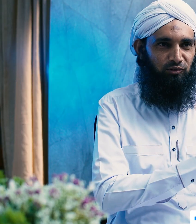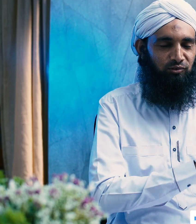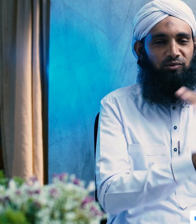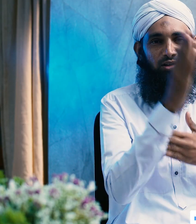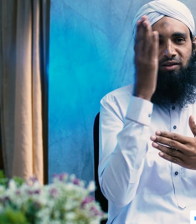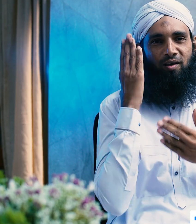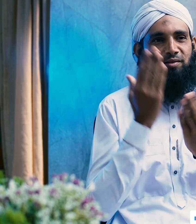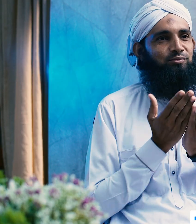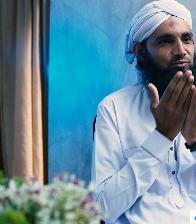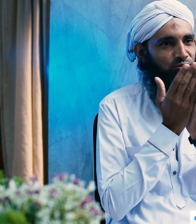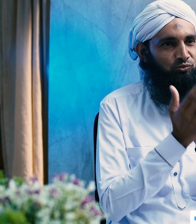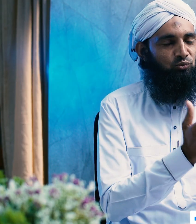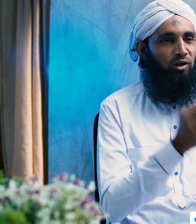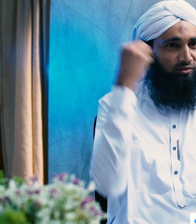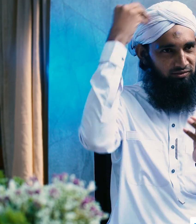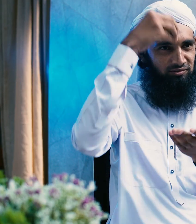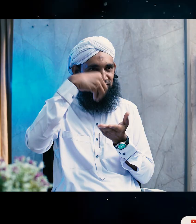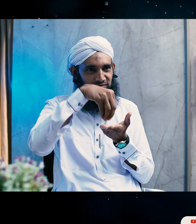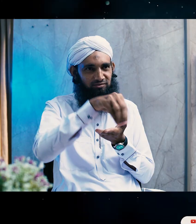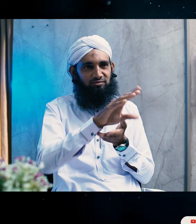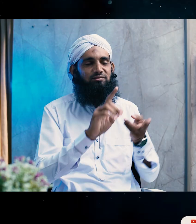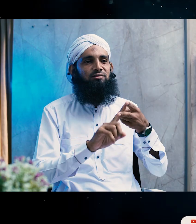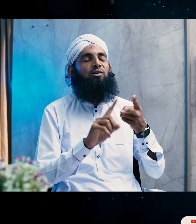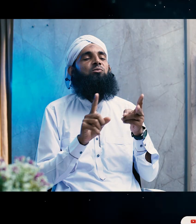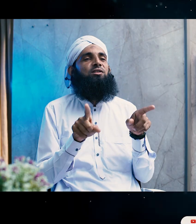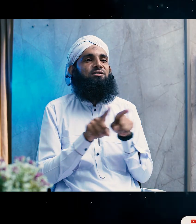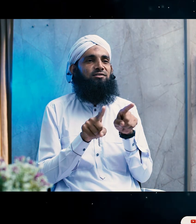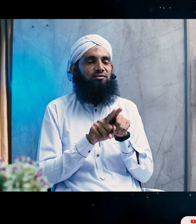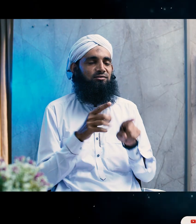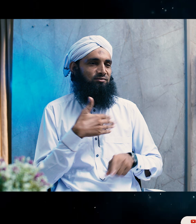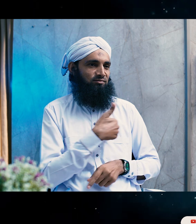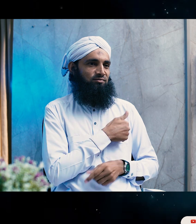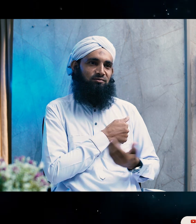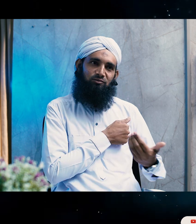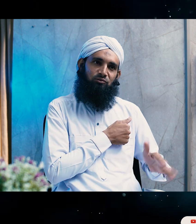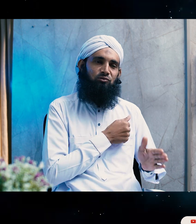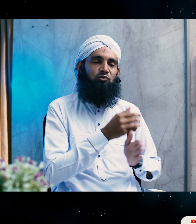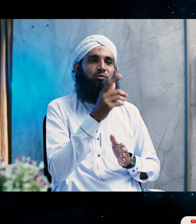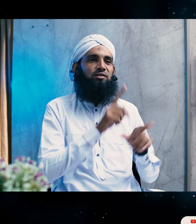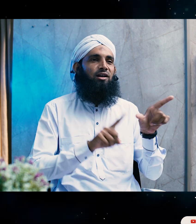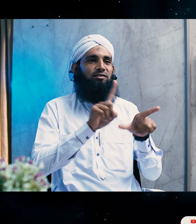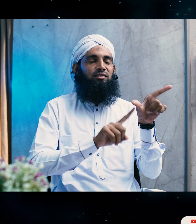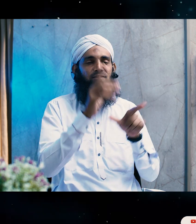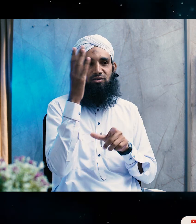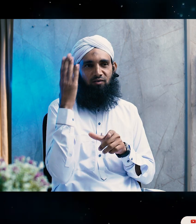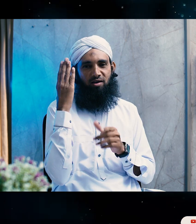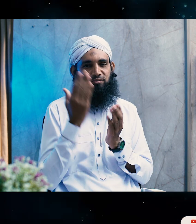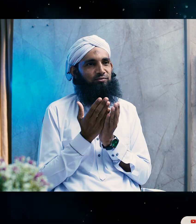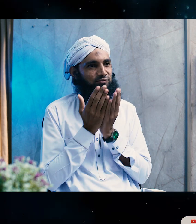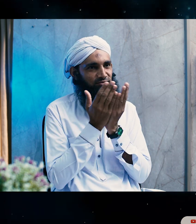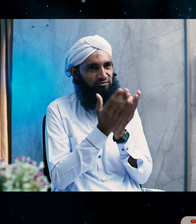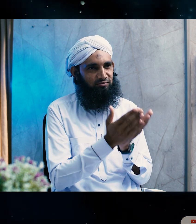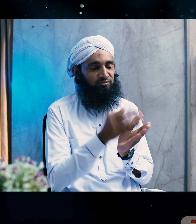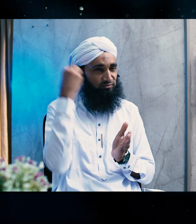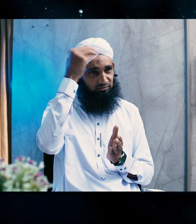کے لیے ایصال ثواب کر سکتے ہیں، کوئی ہمارے اعزا اقربا اس دنیا سے رخصت ہوئے ان کے بھی دن برسی وغیرہ